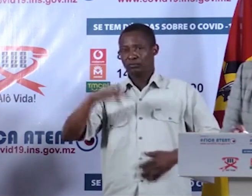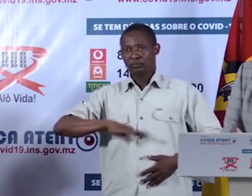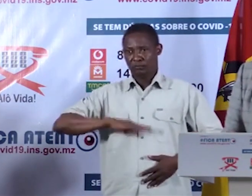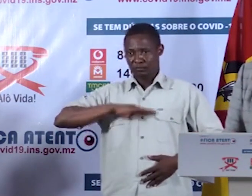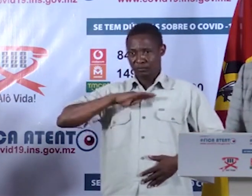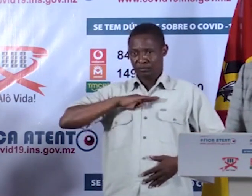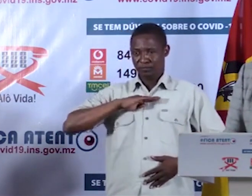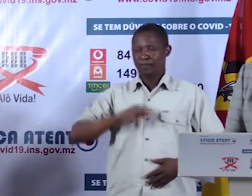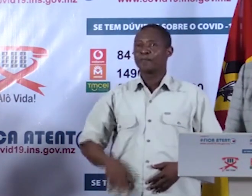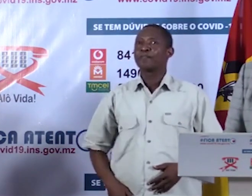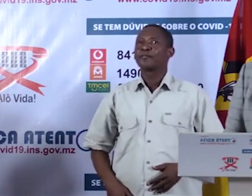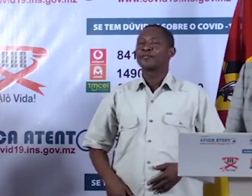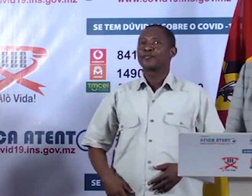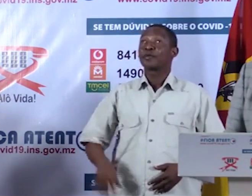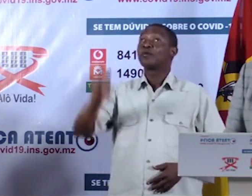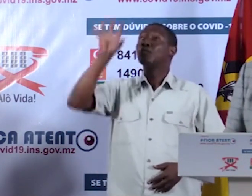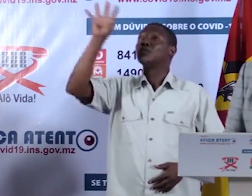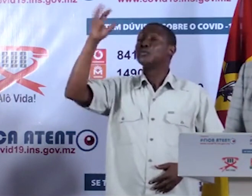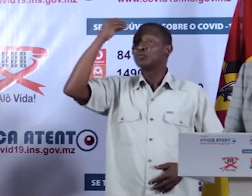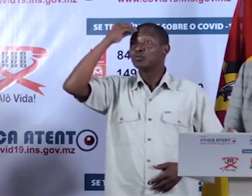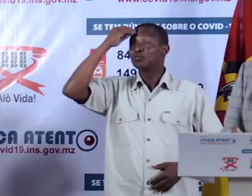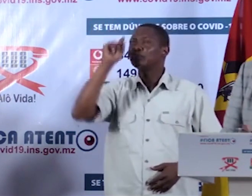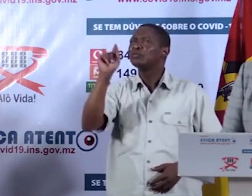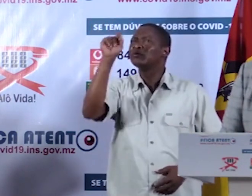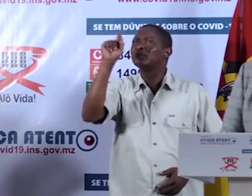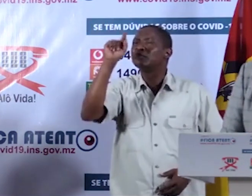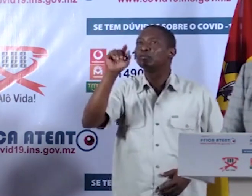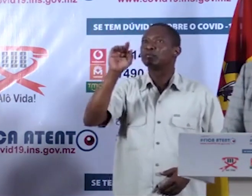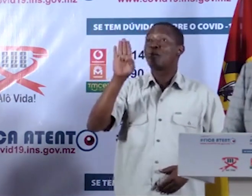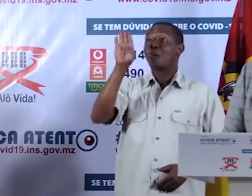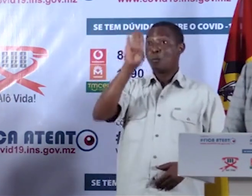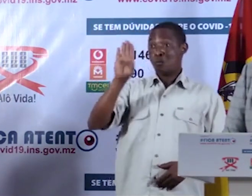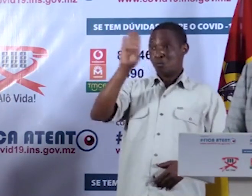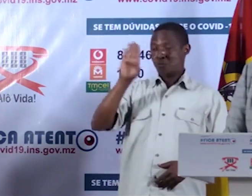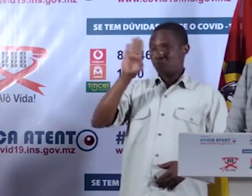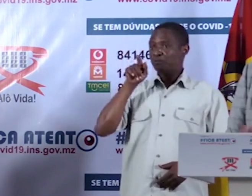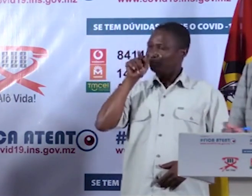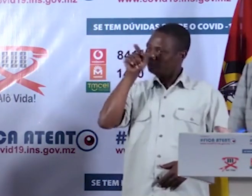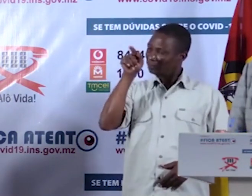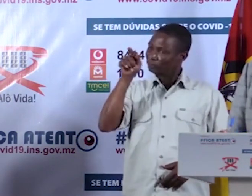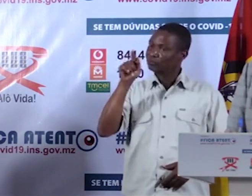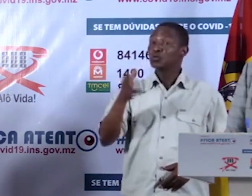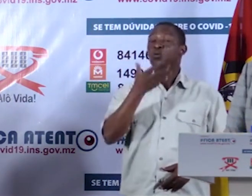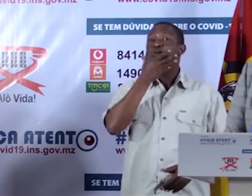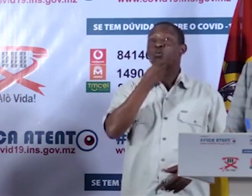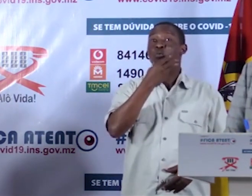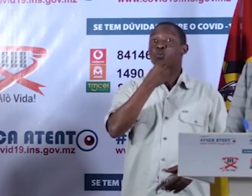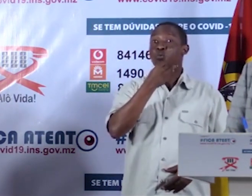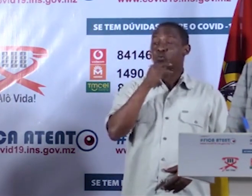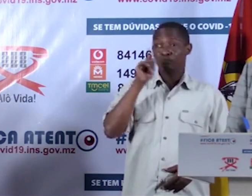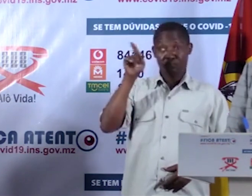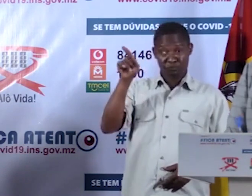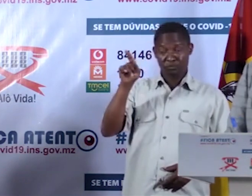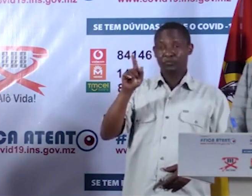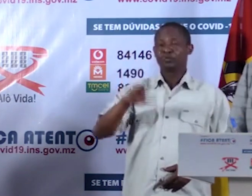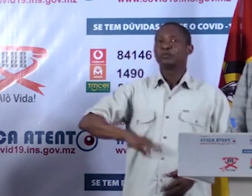No distrito de Boane, ainda na província de Maputo, temos um indivíduo de sexo masculino na faixa etária